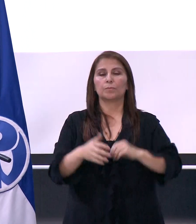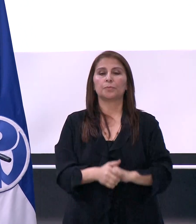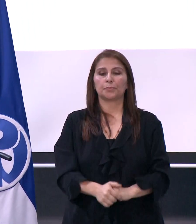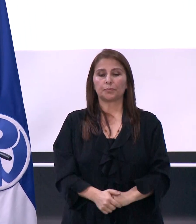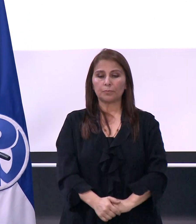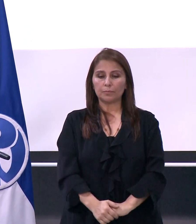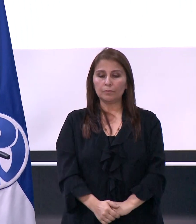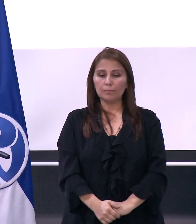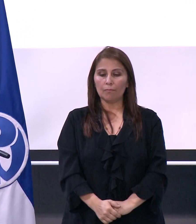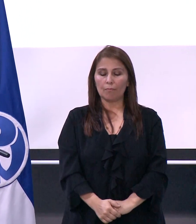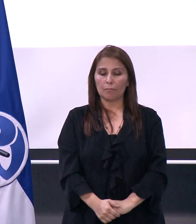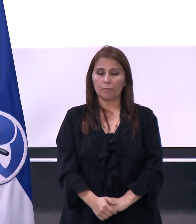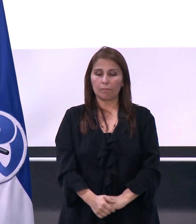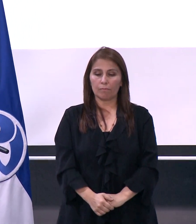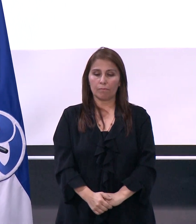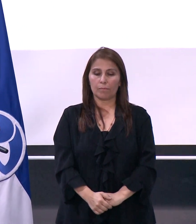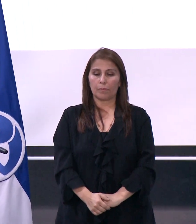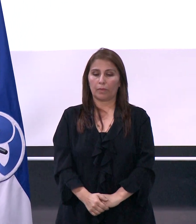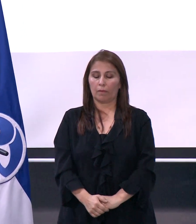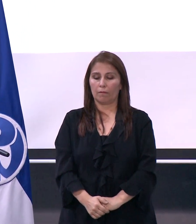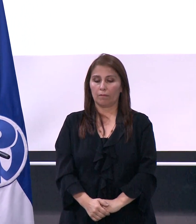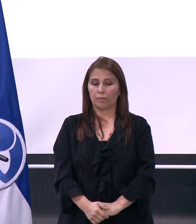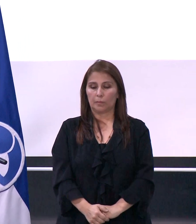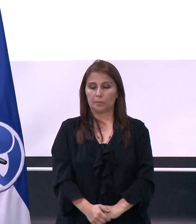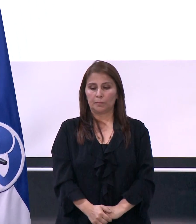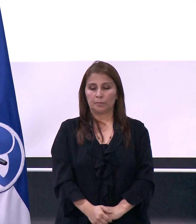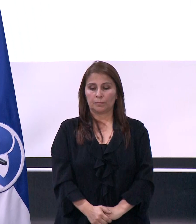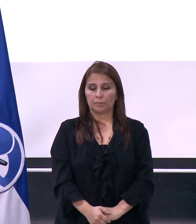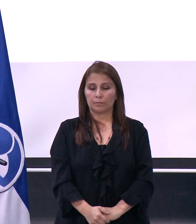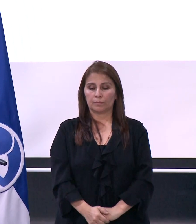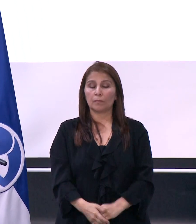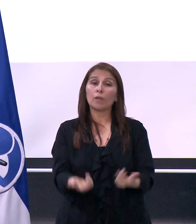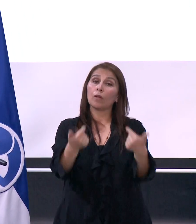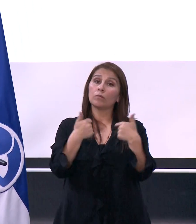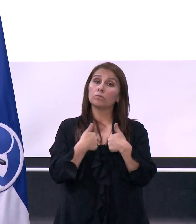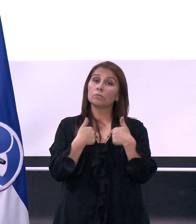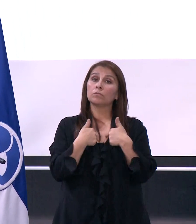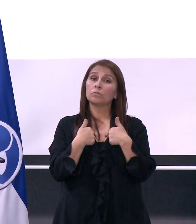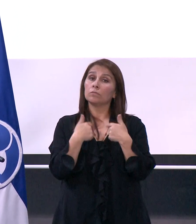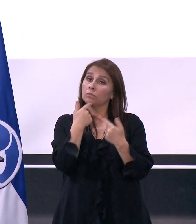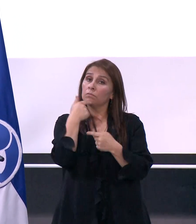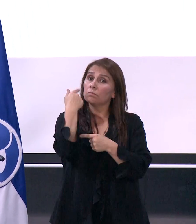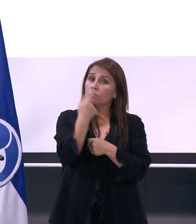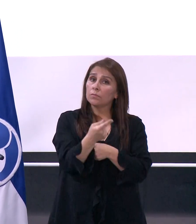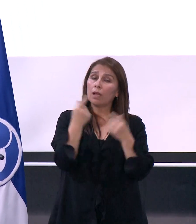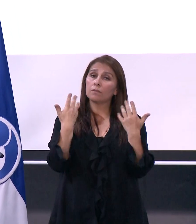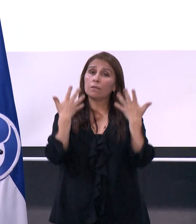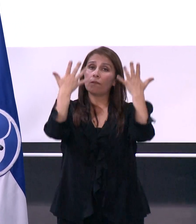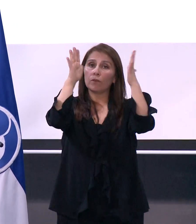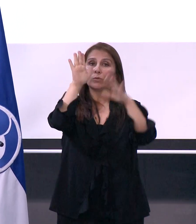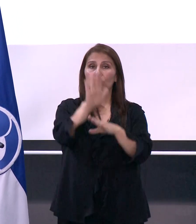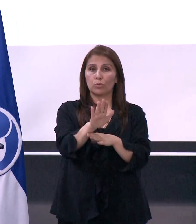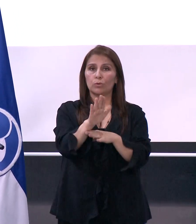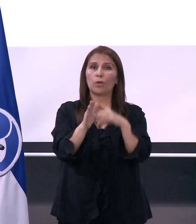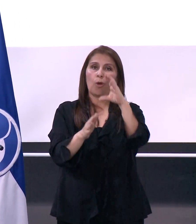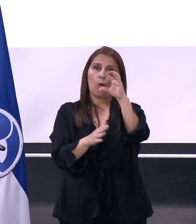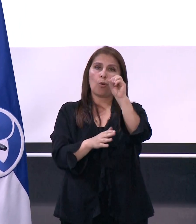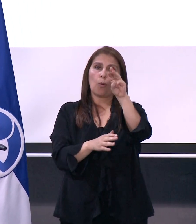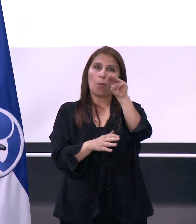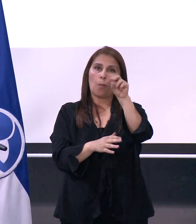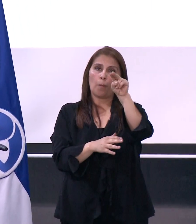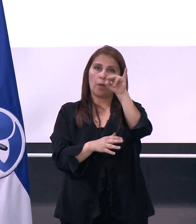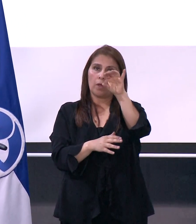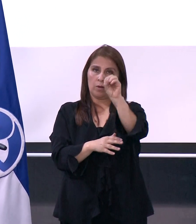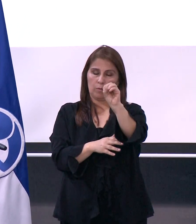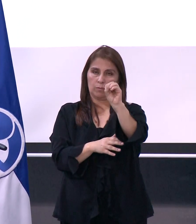bien yo voy a referirme a la conmemoración del año comercio voy a hacer una presentación de unas pocas